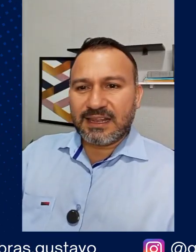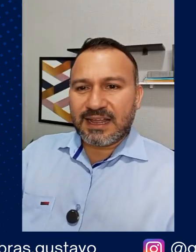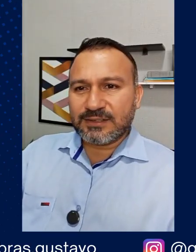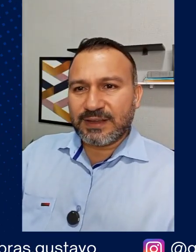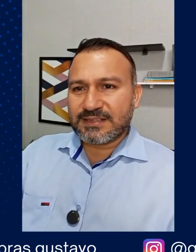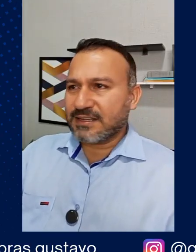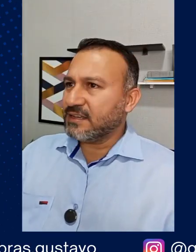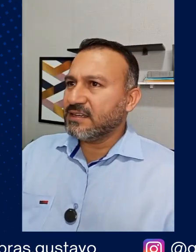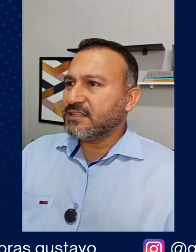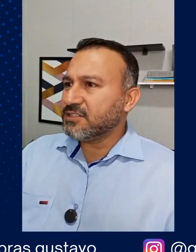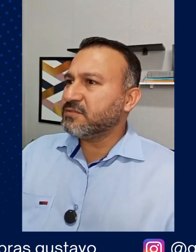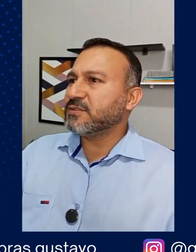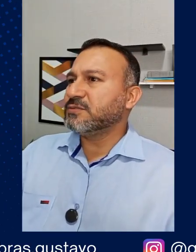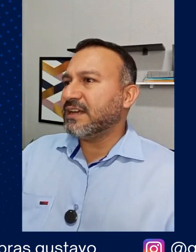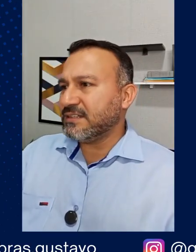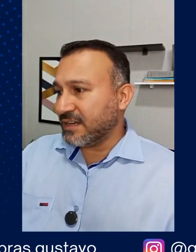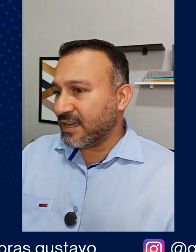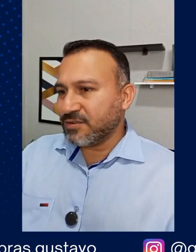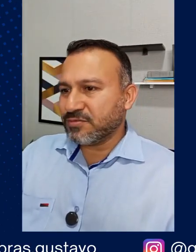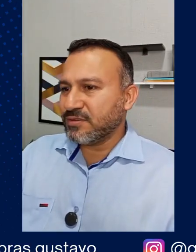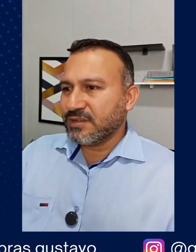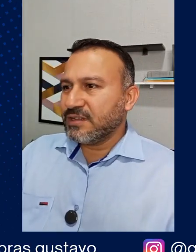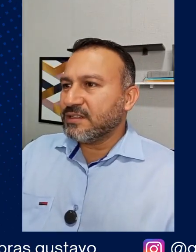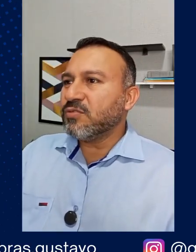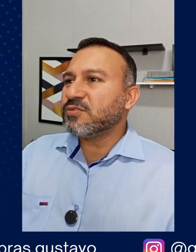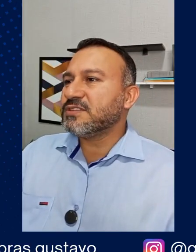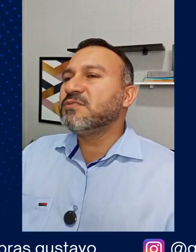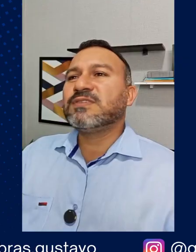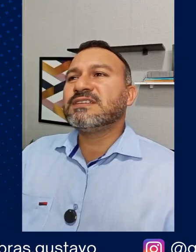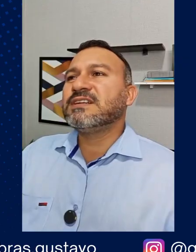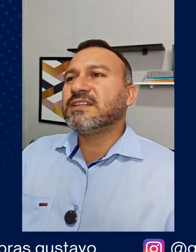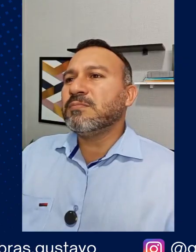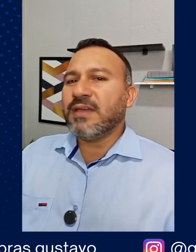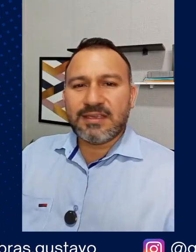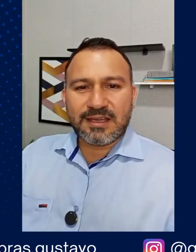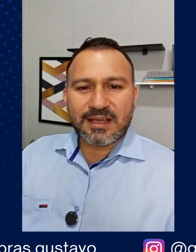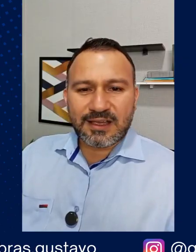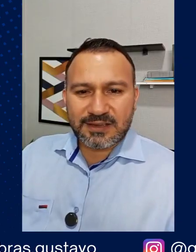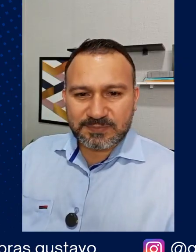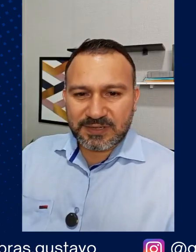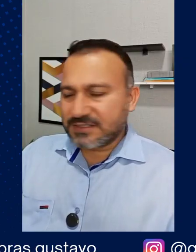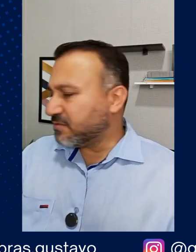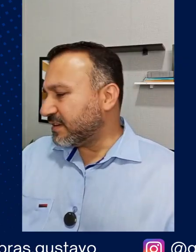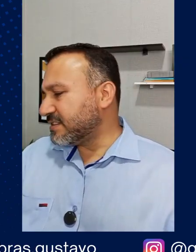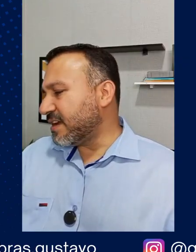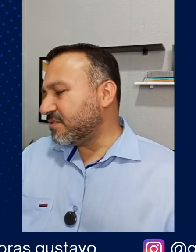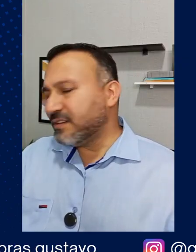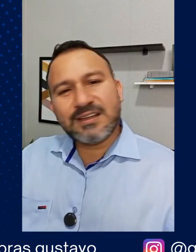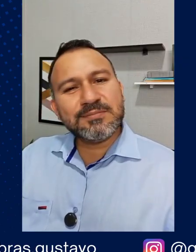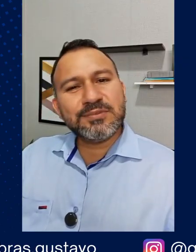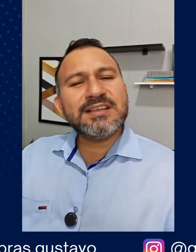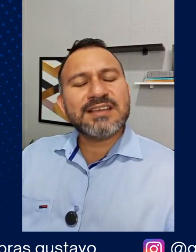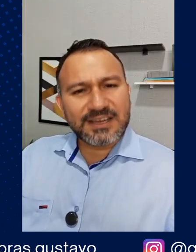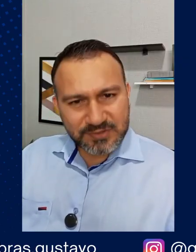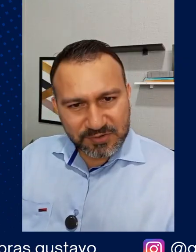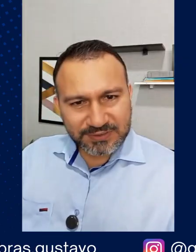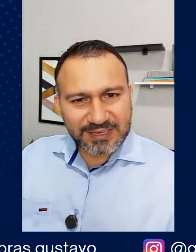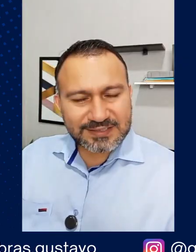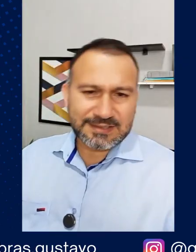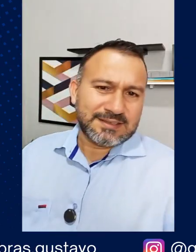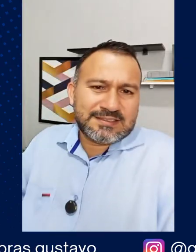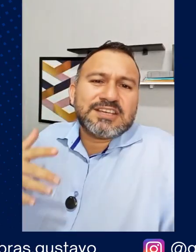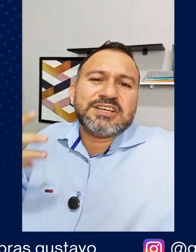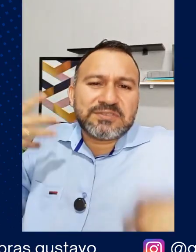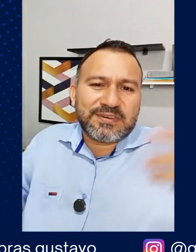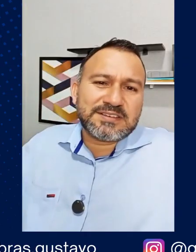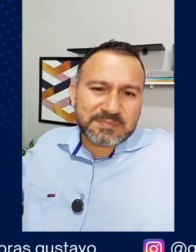elas relatam essa dificuldade? Eu não consigo fazer tão bem a expressão facial, né? Por que será que isso